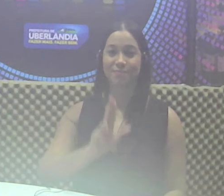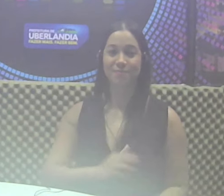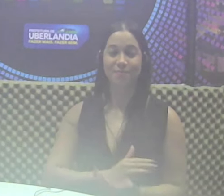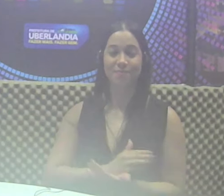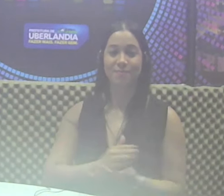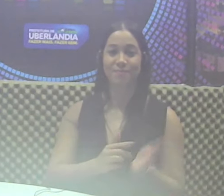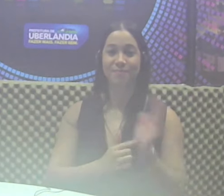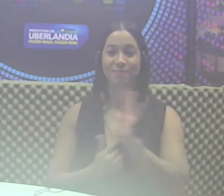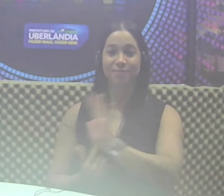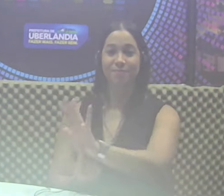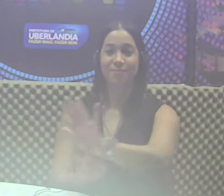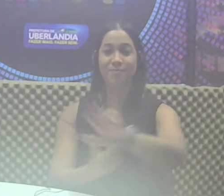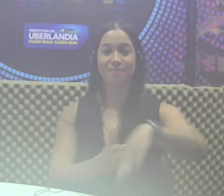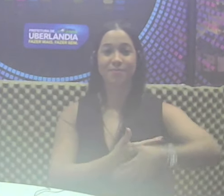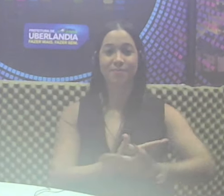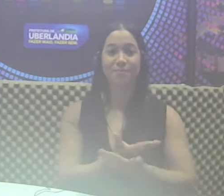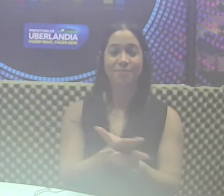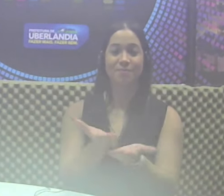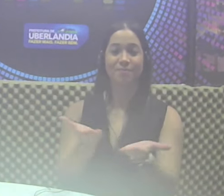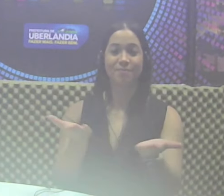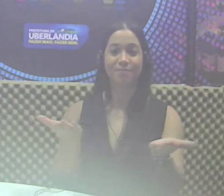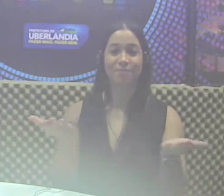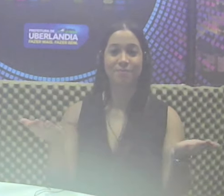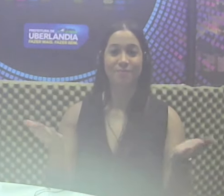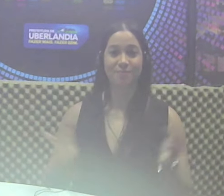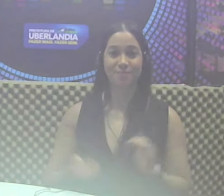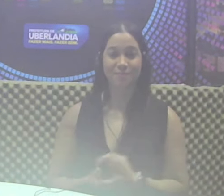Uberlândia no ar pra você.